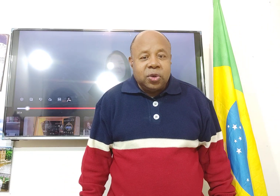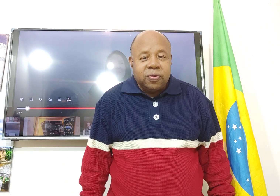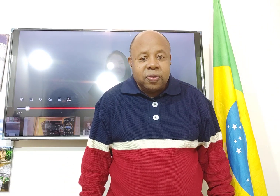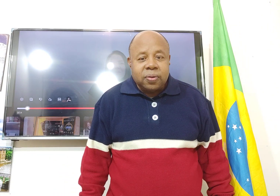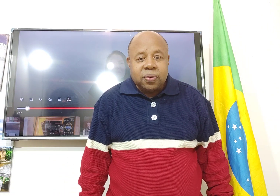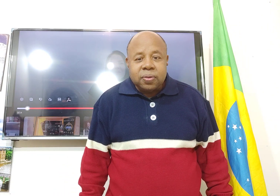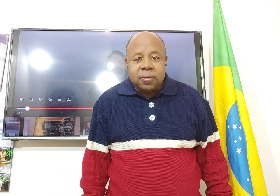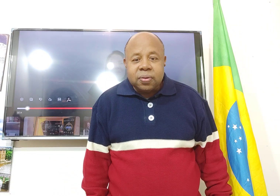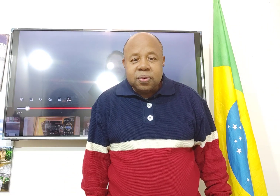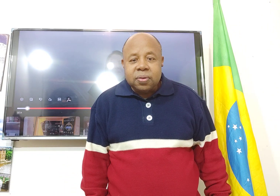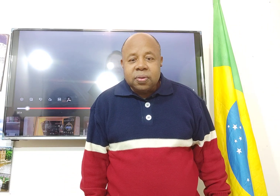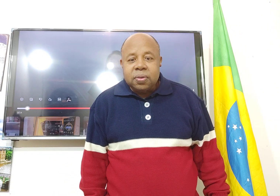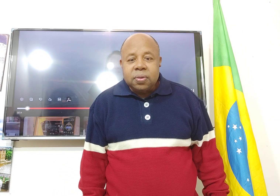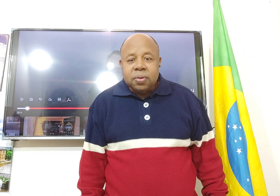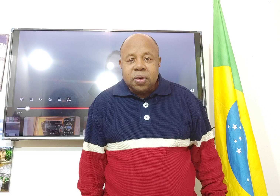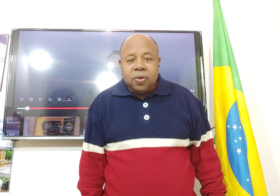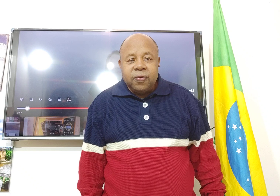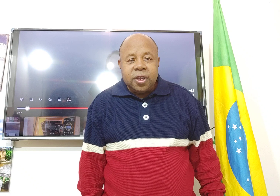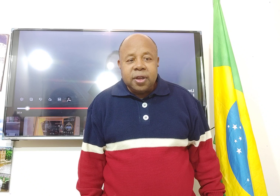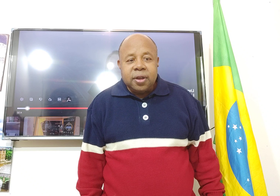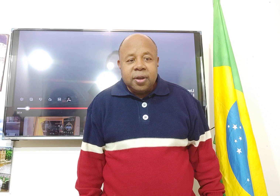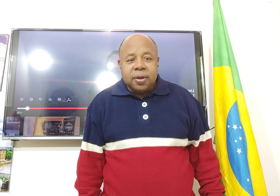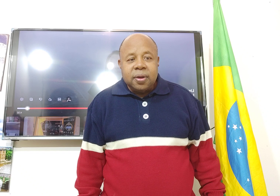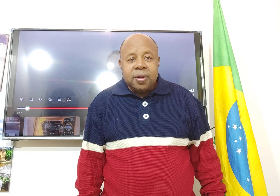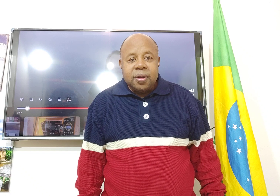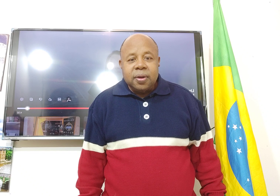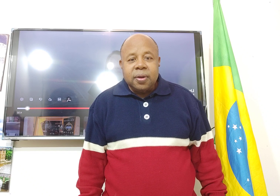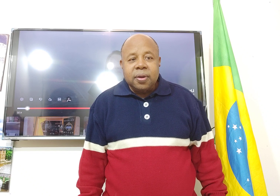novo. Que eu não vi.